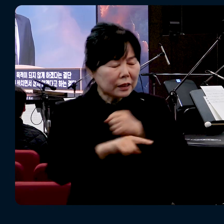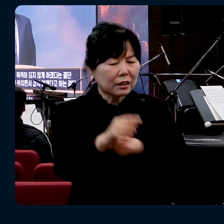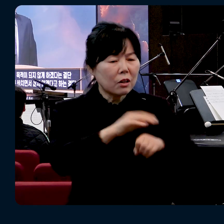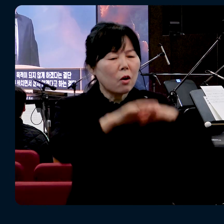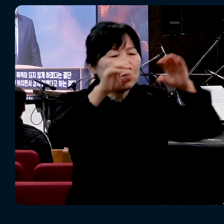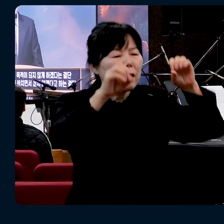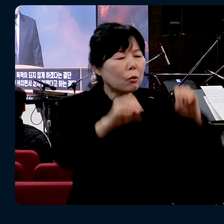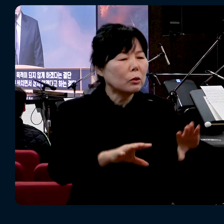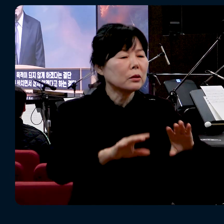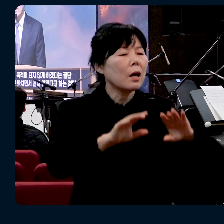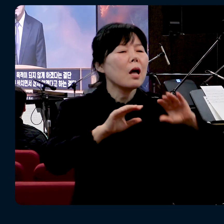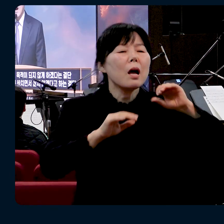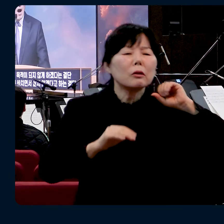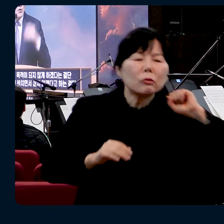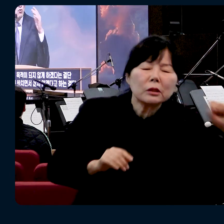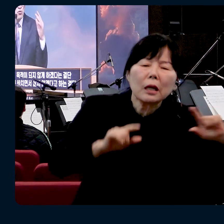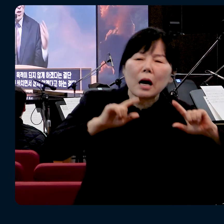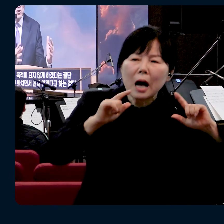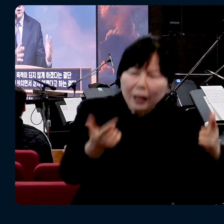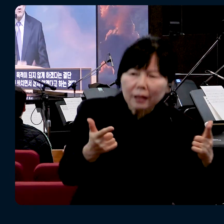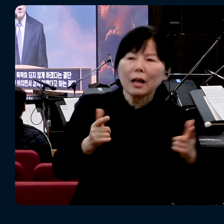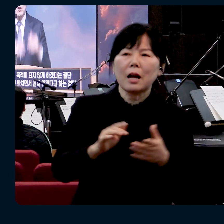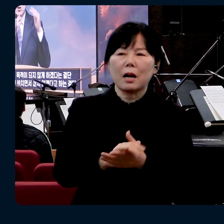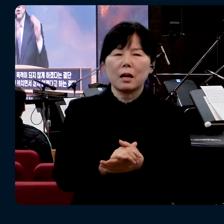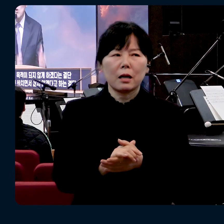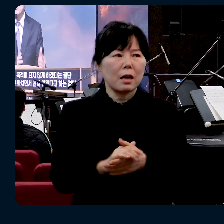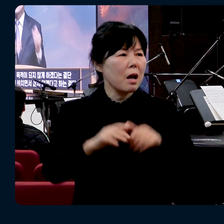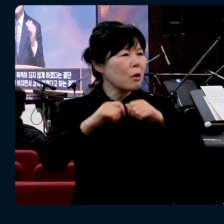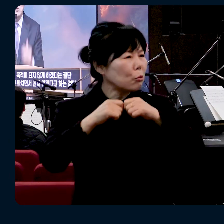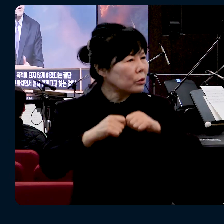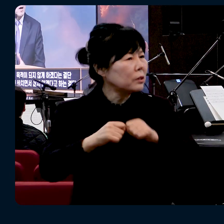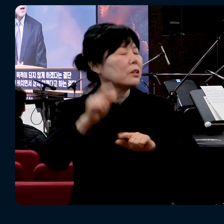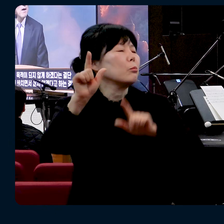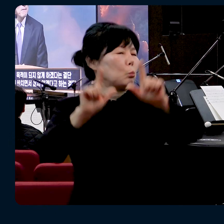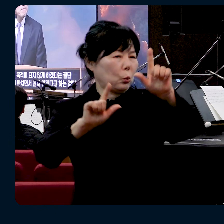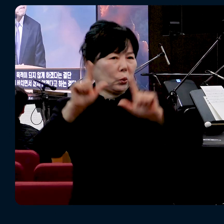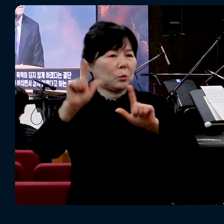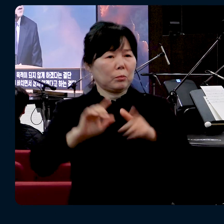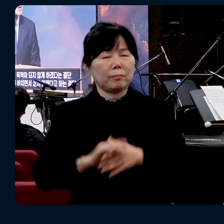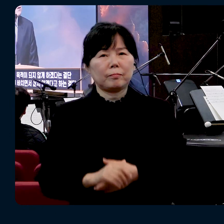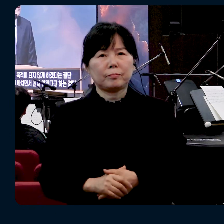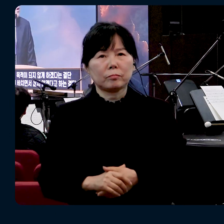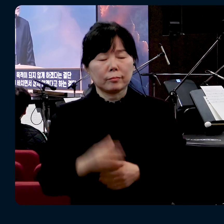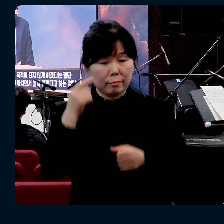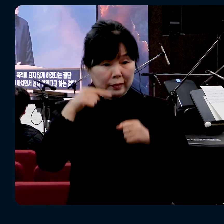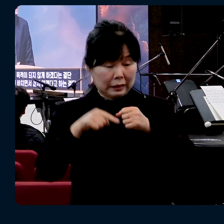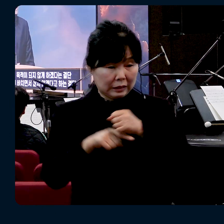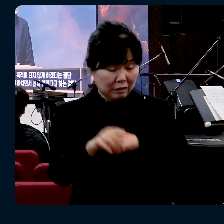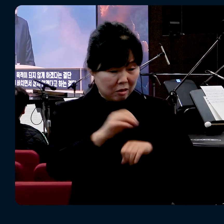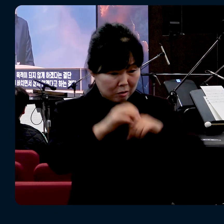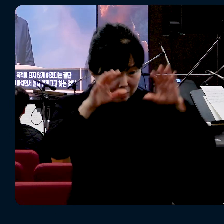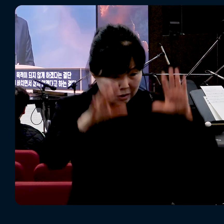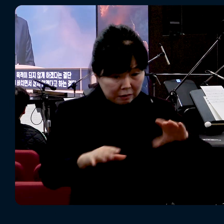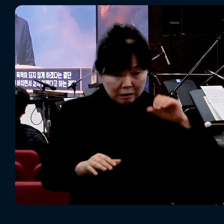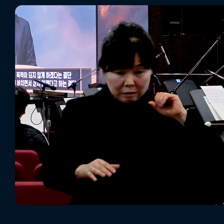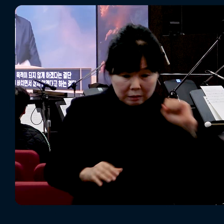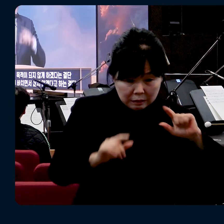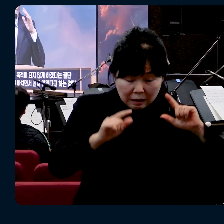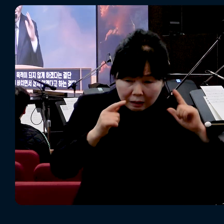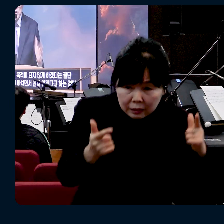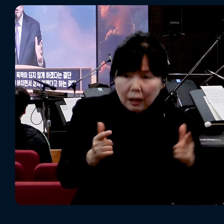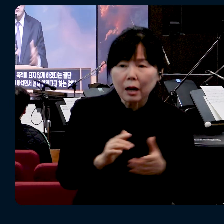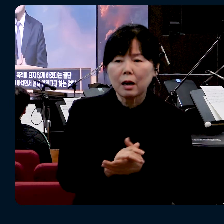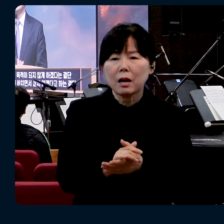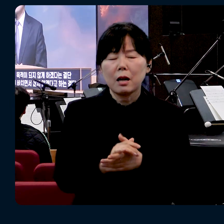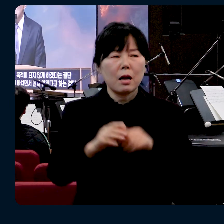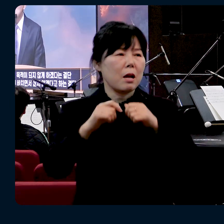허탄한 데에 두지 아니하며의 아주 구체적이고 전형적인 모습이다. 뜻을 허탄한 데에 두지